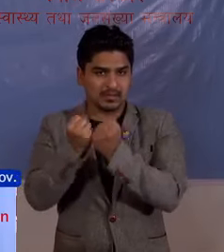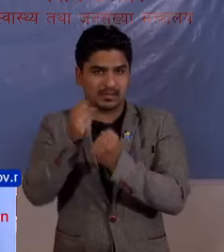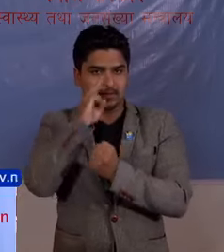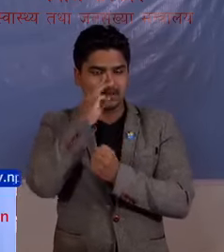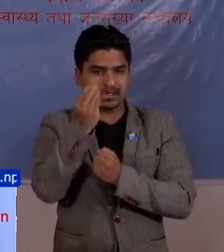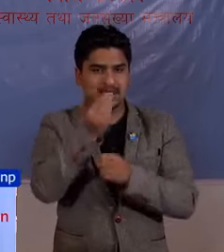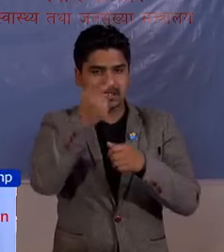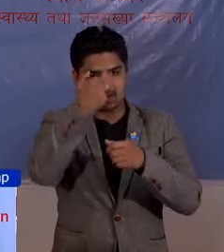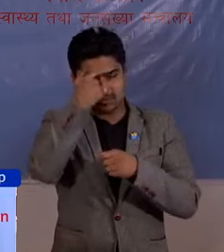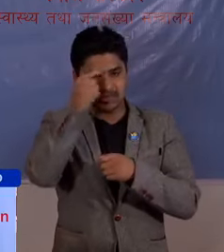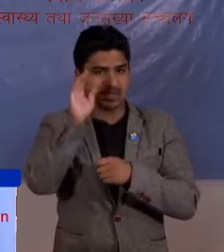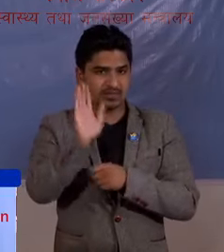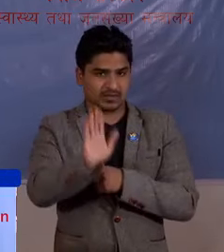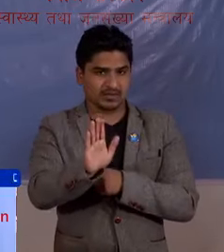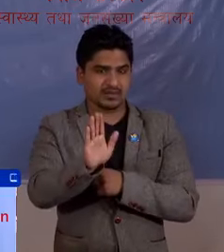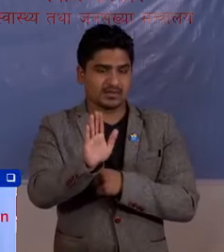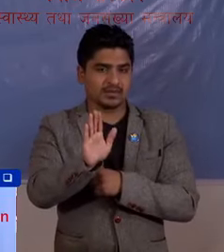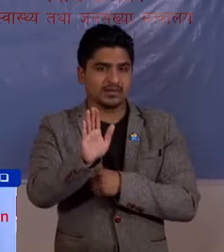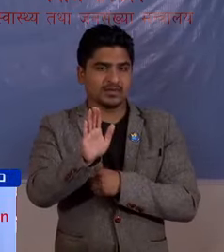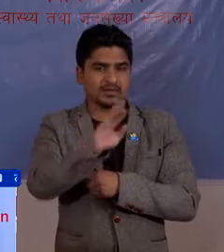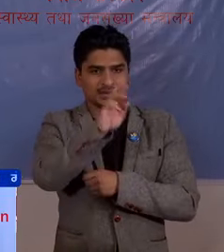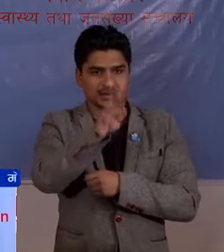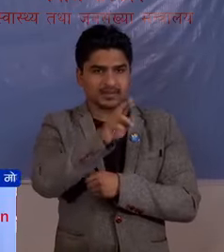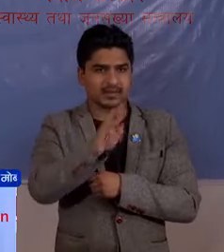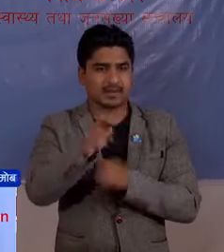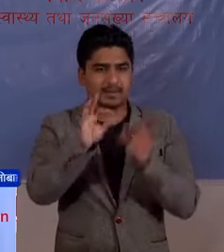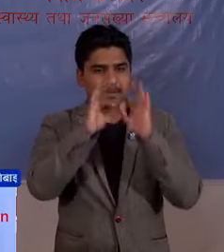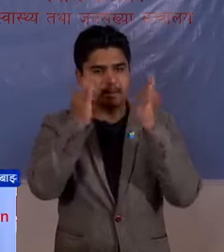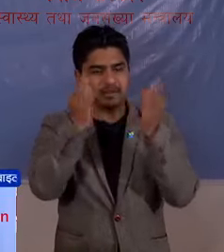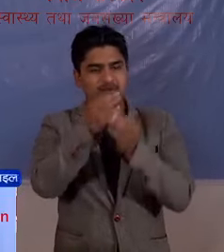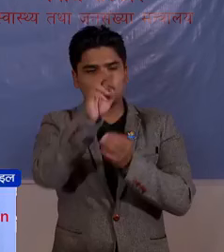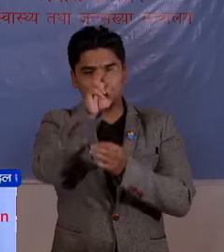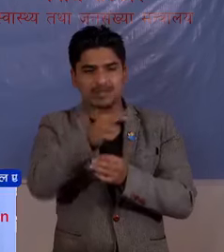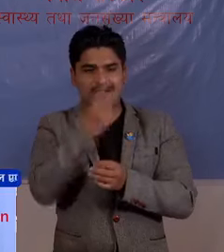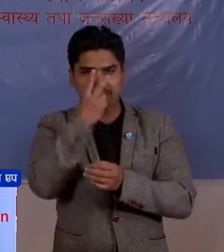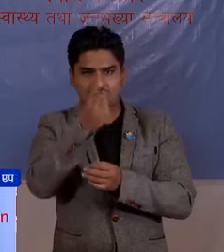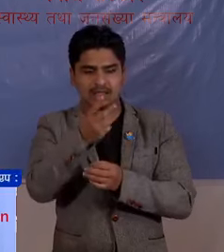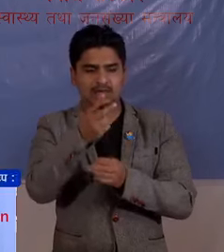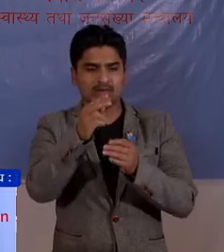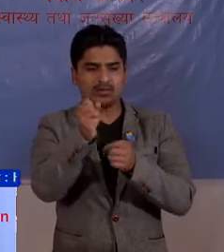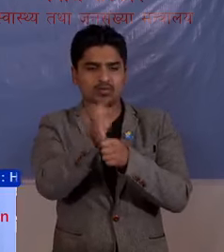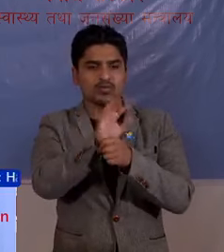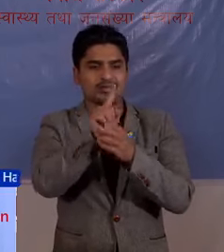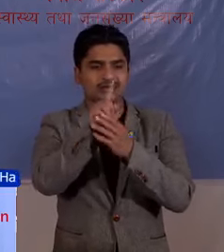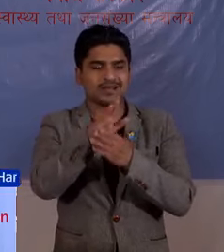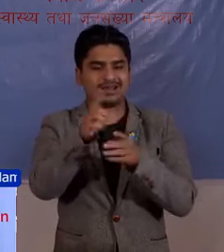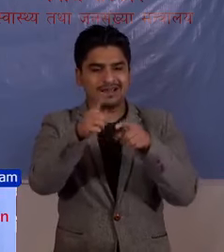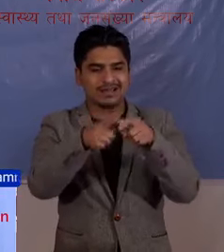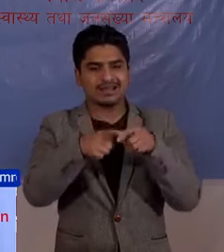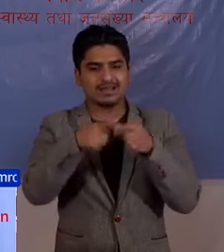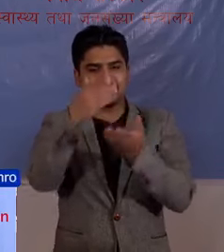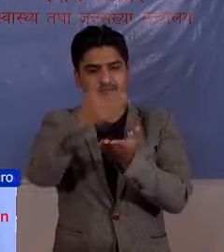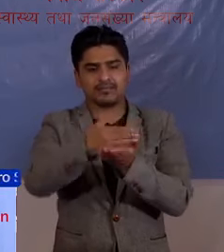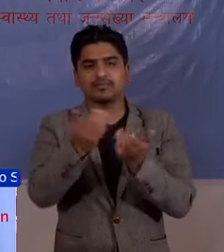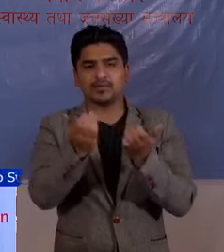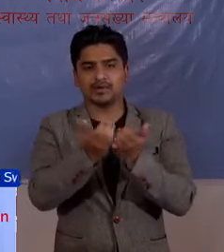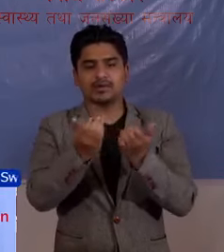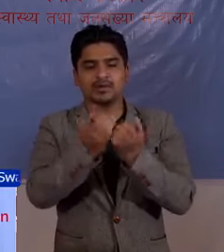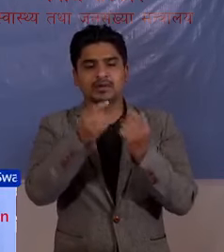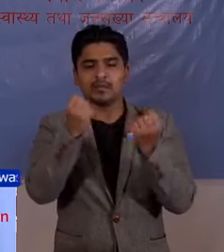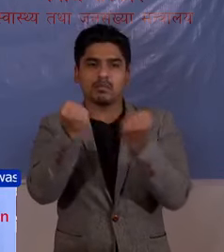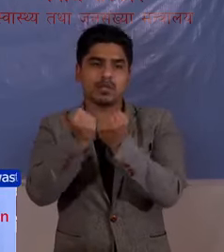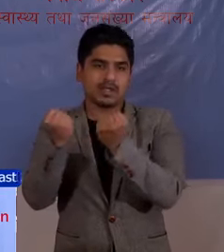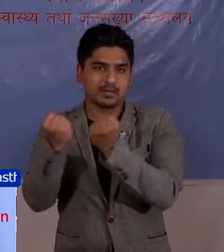लकडाउनमा केही समस्या रहन्छ नै र विश्वको परिवेशमा पनि हेर्दा COVID-19 को नियन्त्रण र रोकथामको लागि